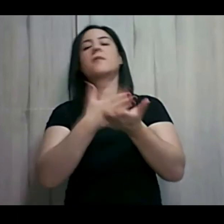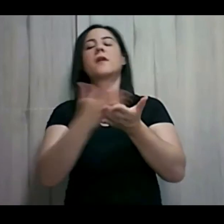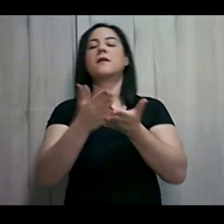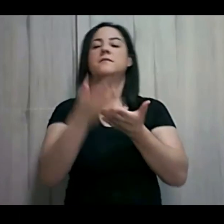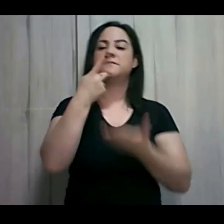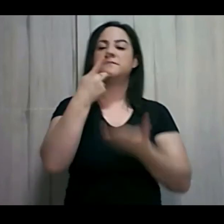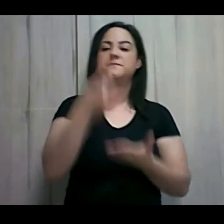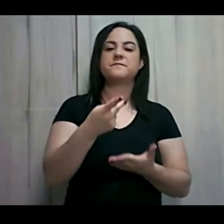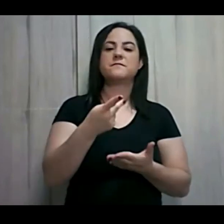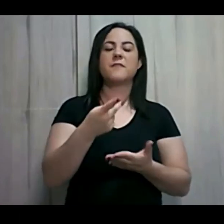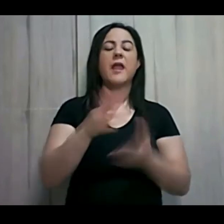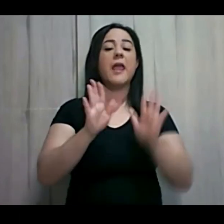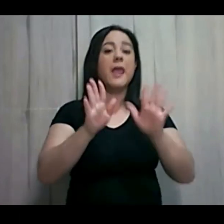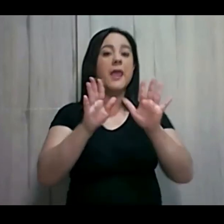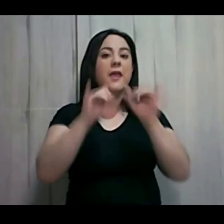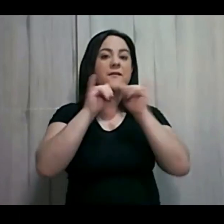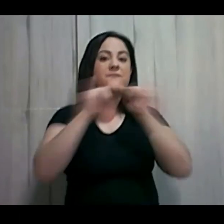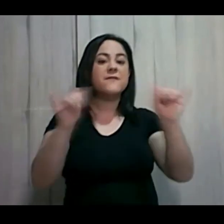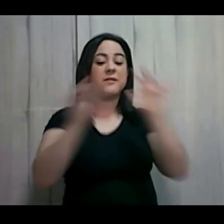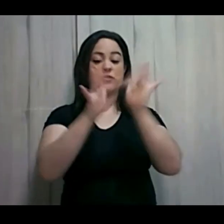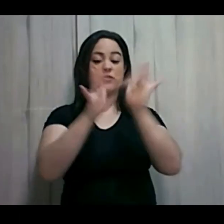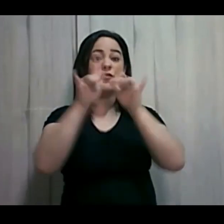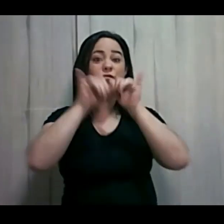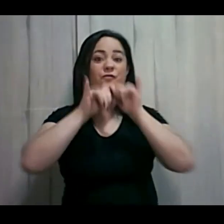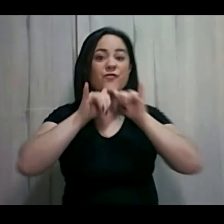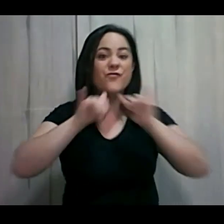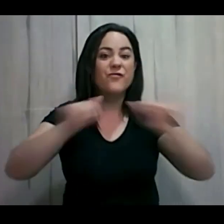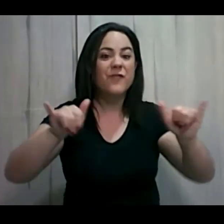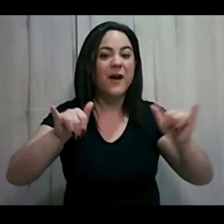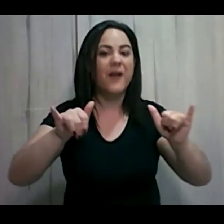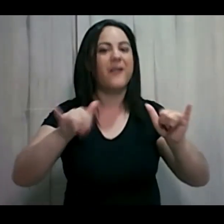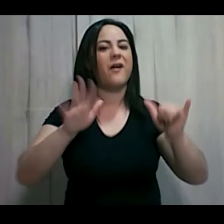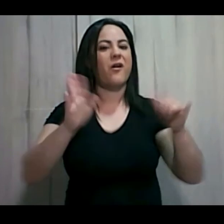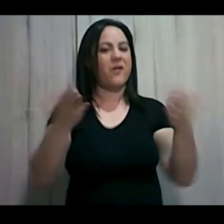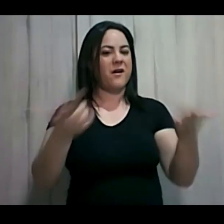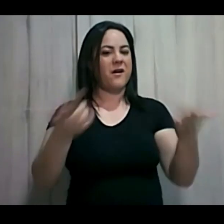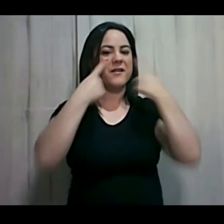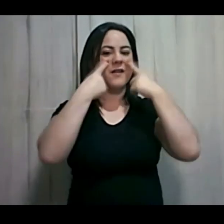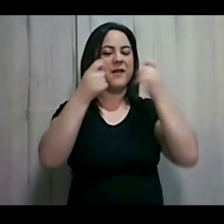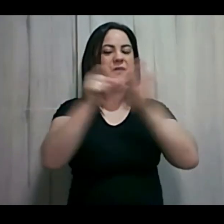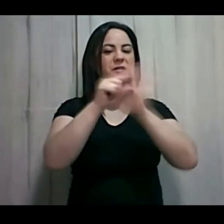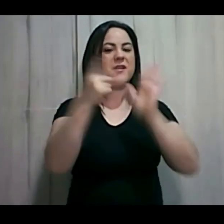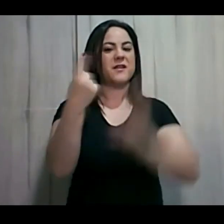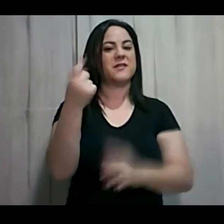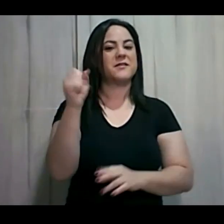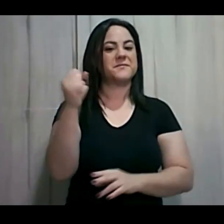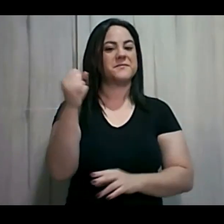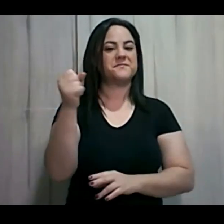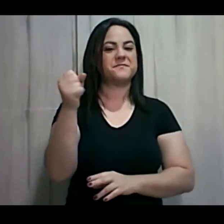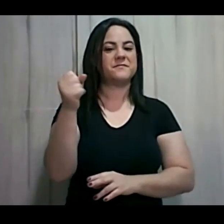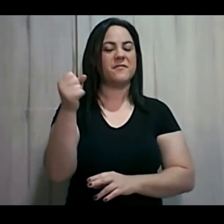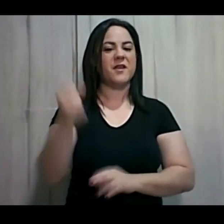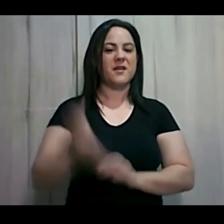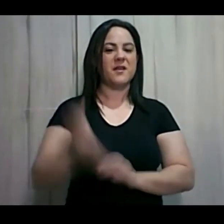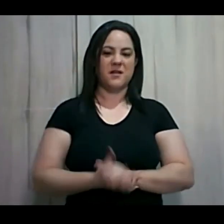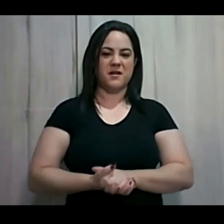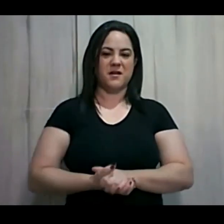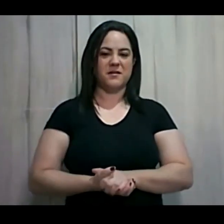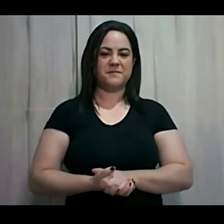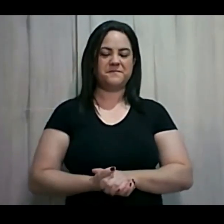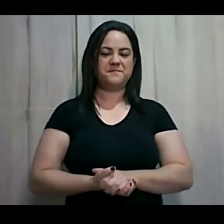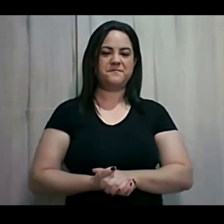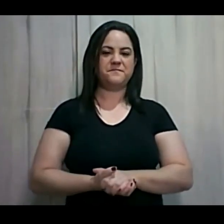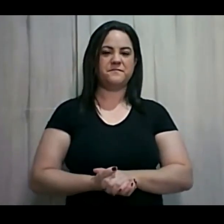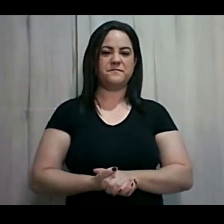Isto diz o Filho de Deus. Olha que coisa interessante, versículo 18. Versículo 18 do